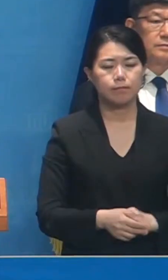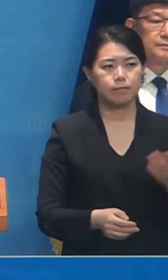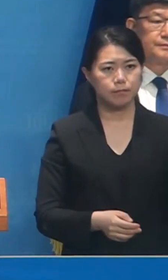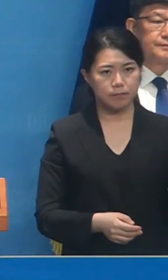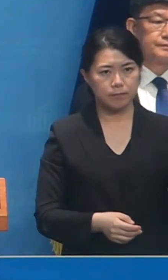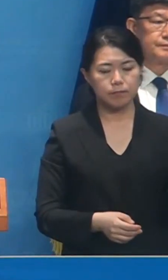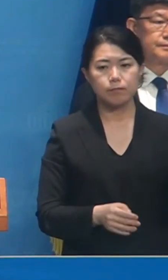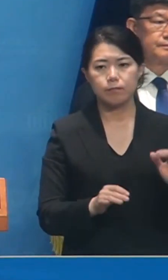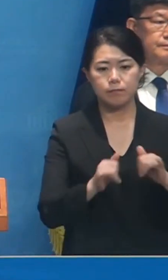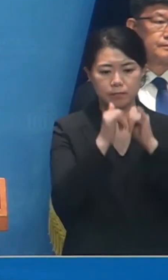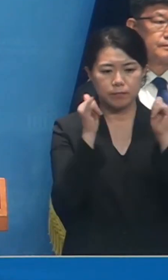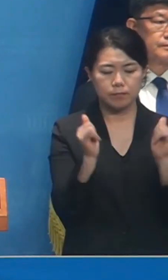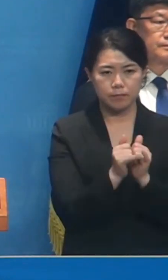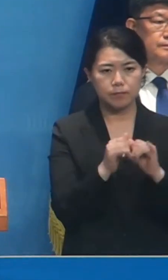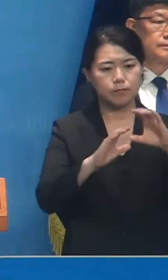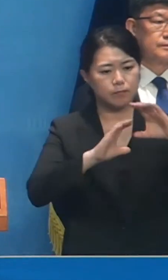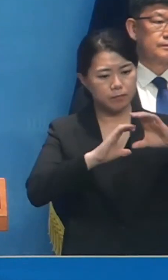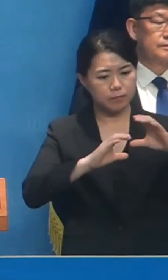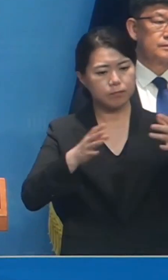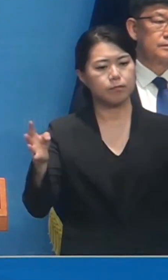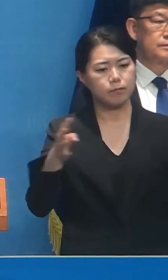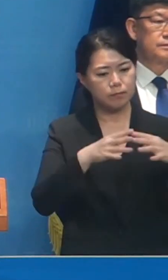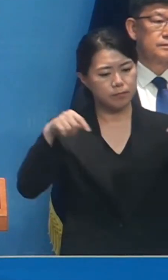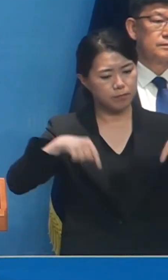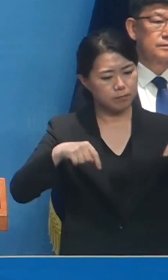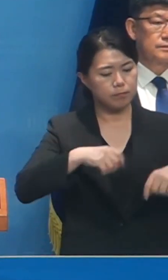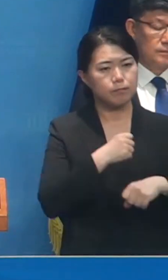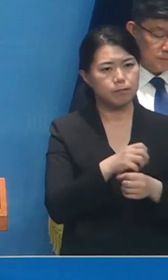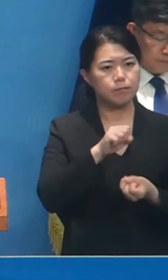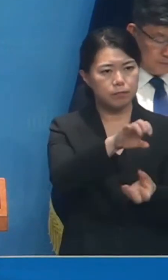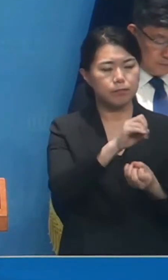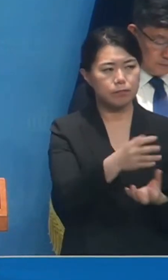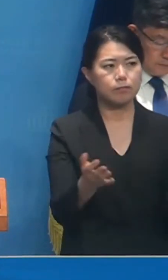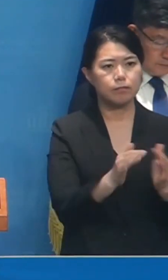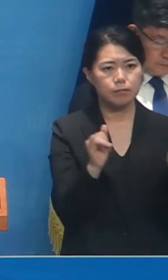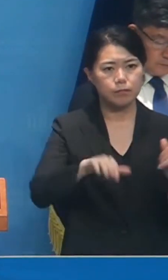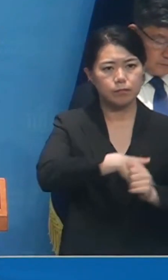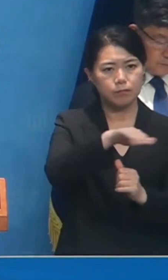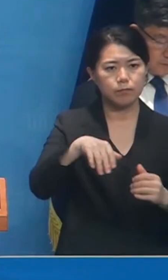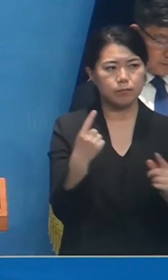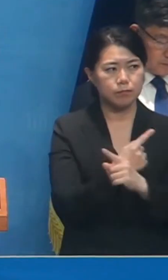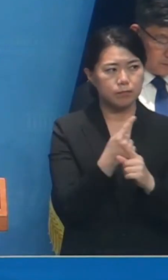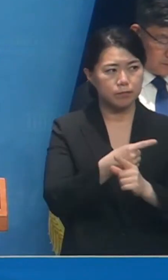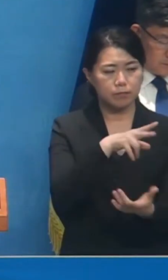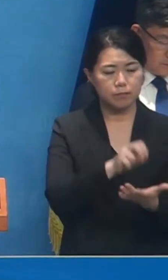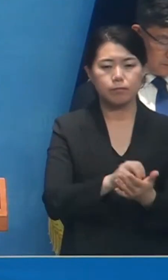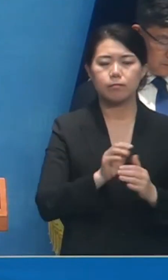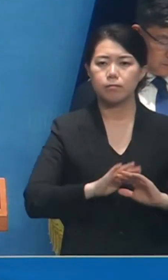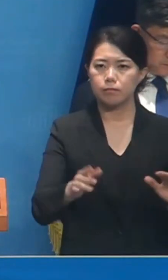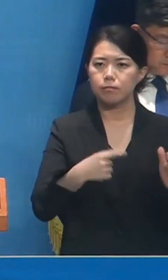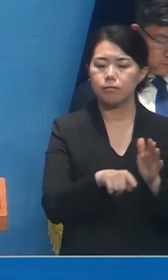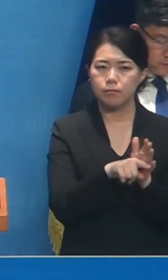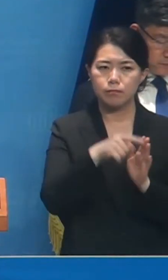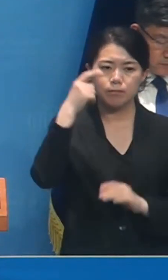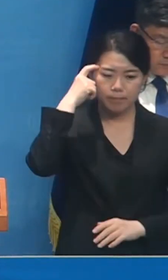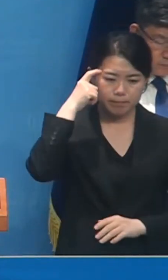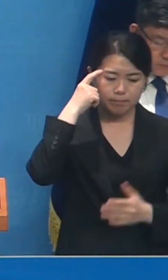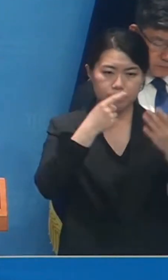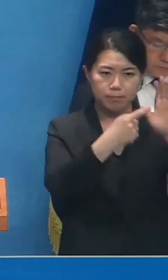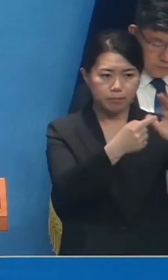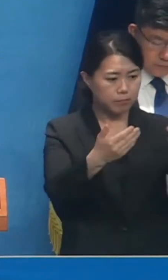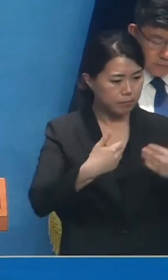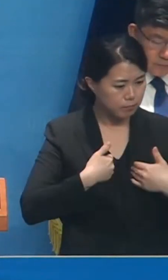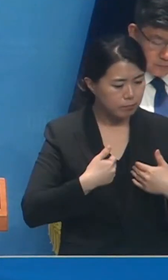후보님께서 사회적 대화와 합의를 통해 택배 종사자들의 노동 환경 개선 문제를 해결하려는 의지를